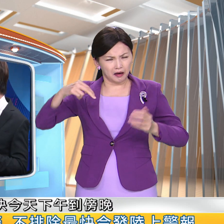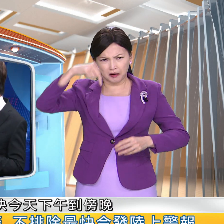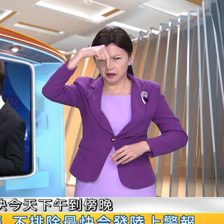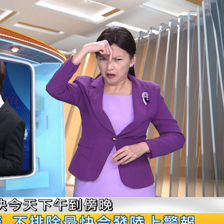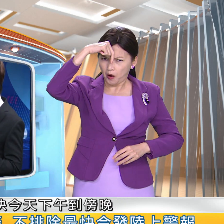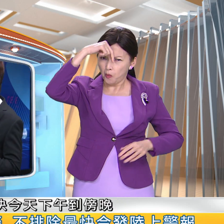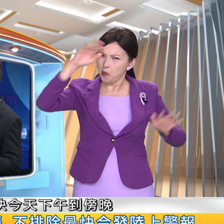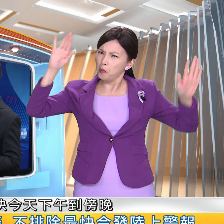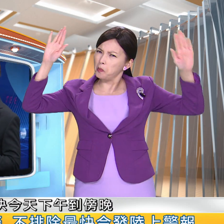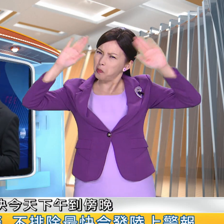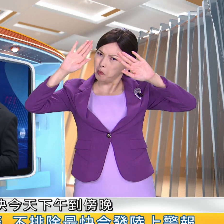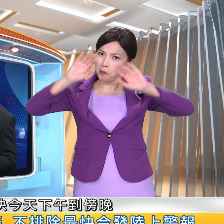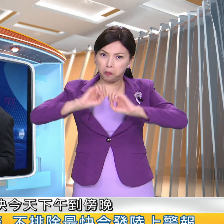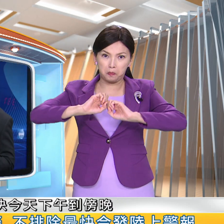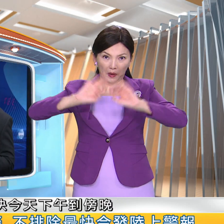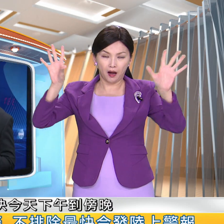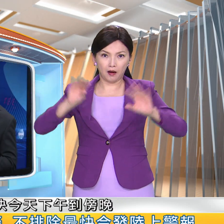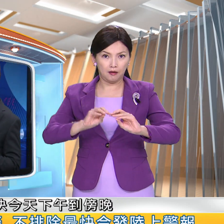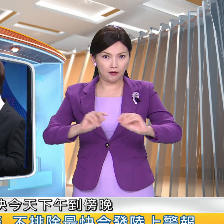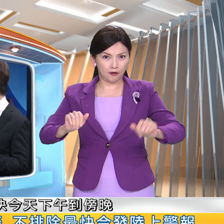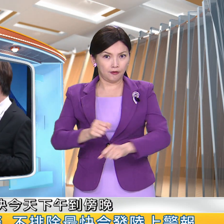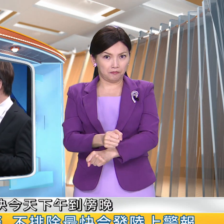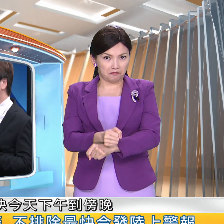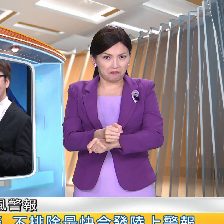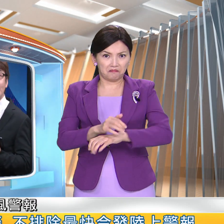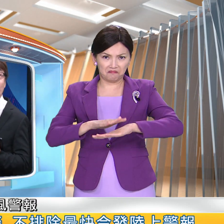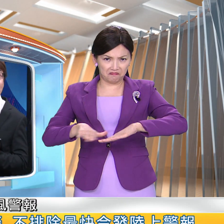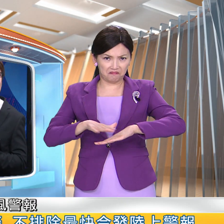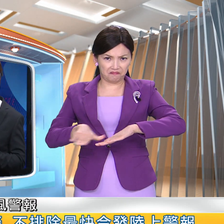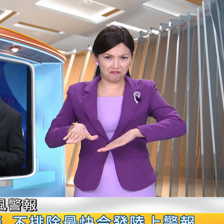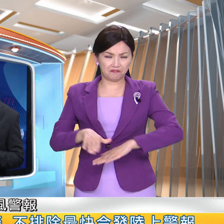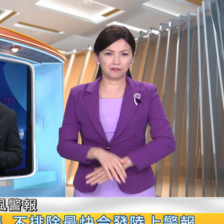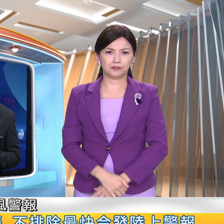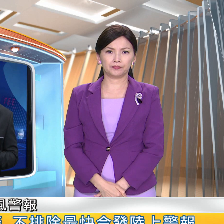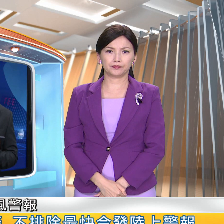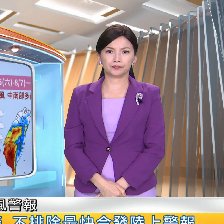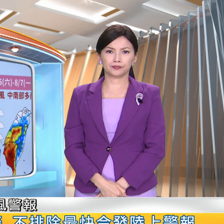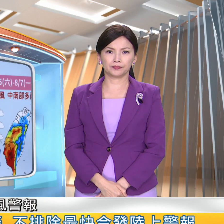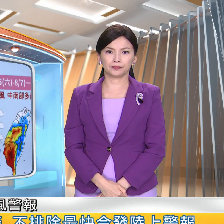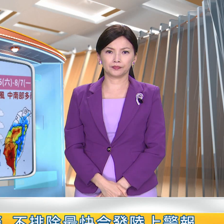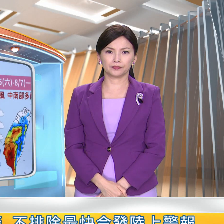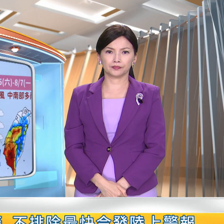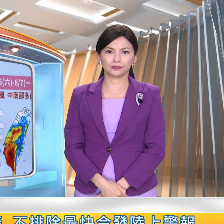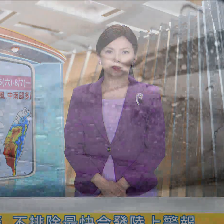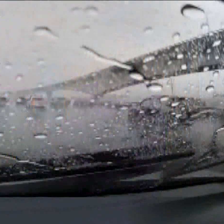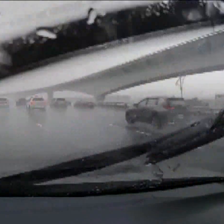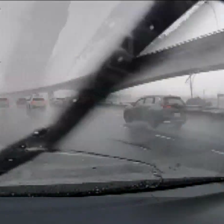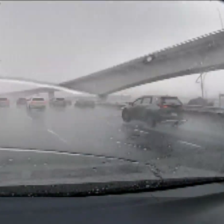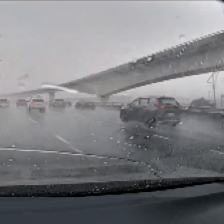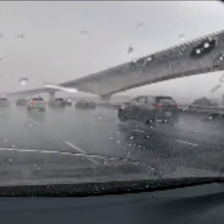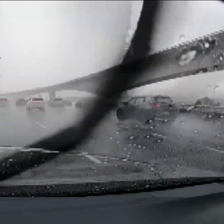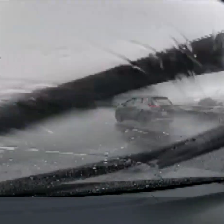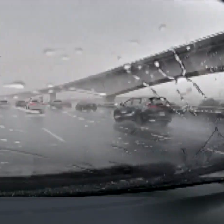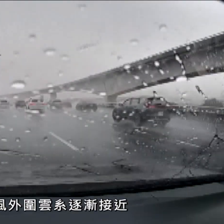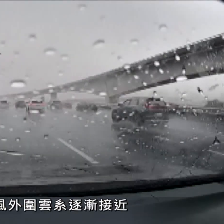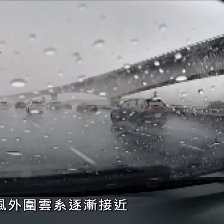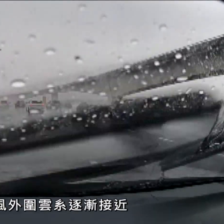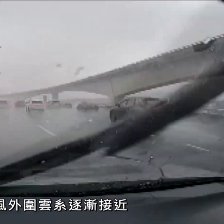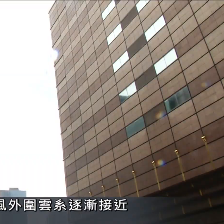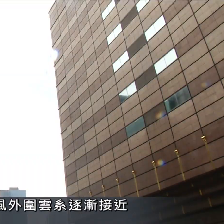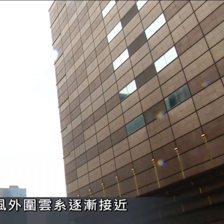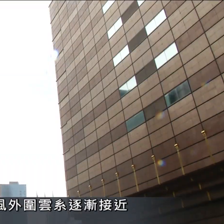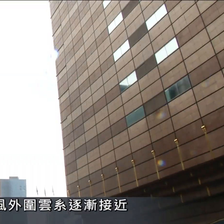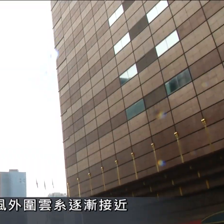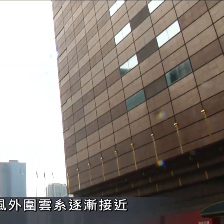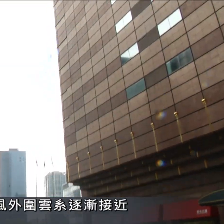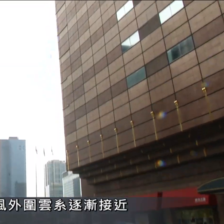氣象局預計最快今天下午到傍晚會發布陸上颱風警報到臺北 說到